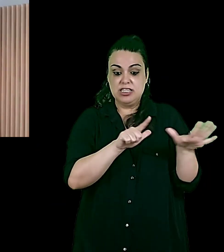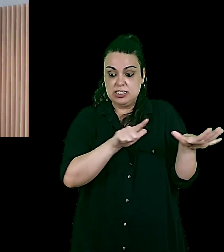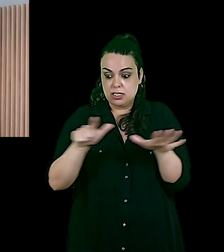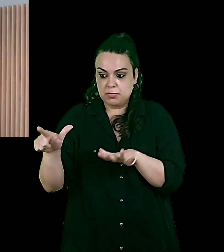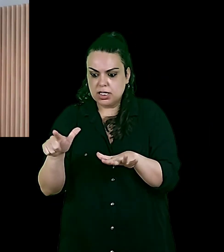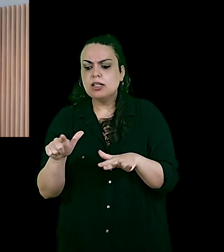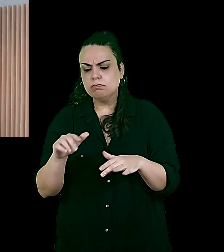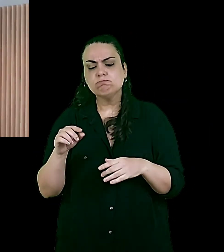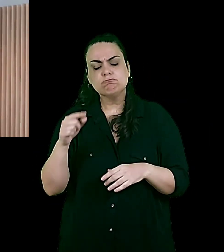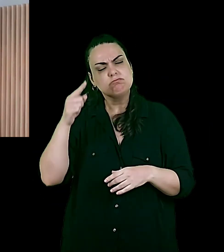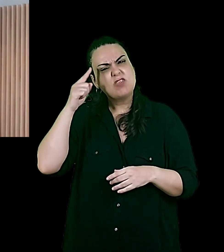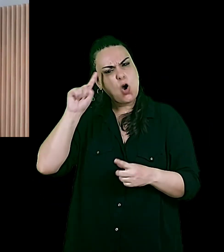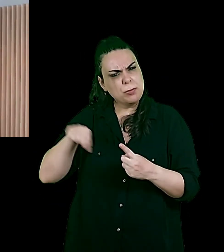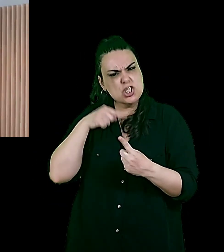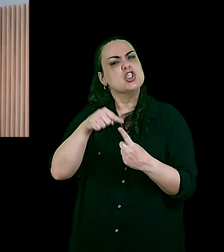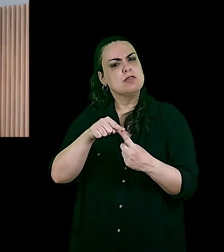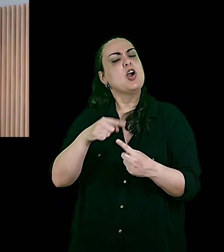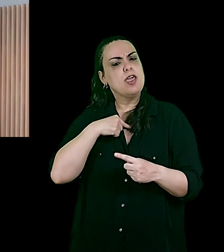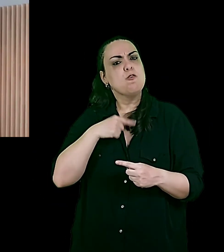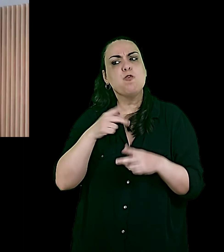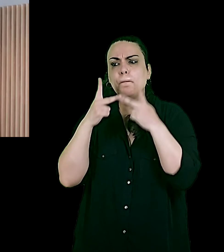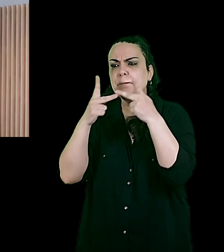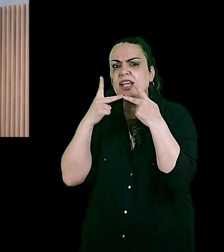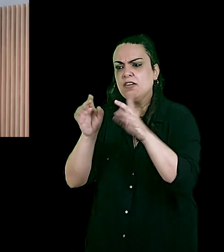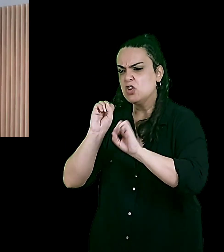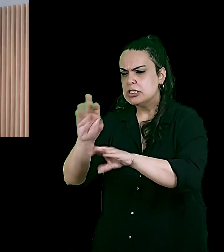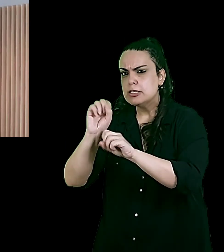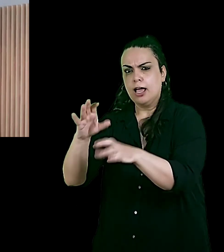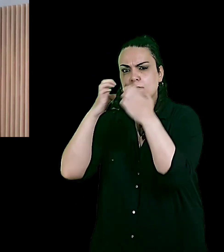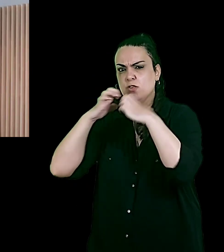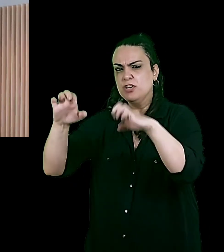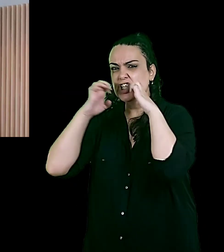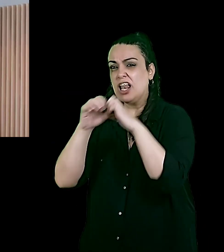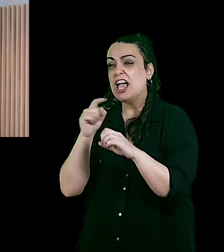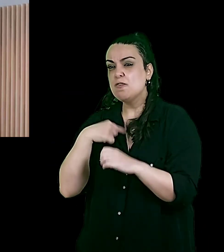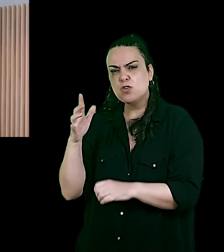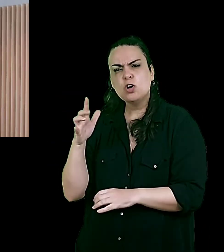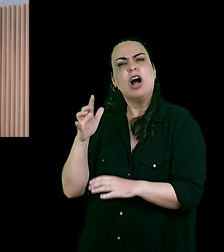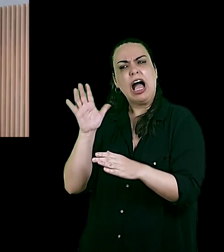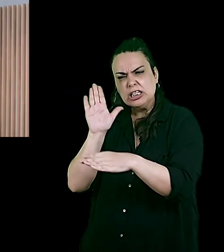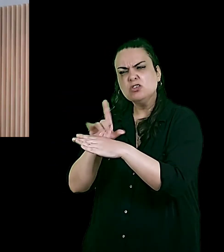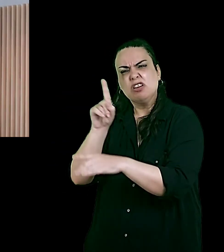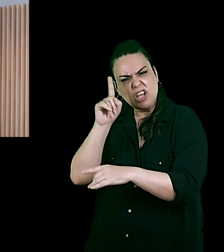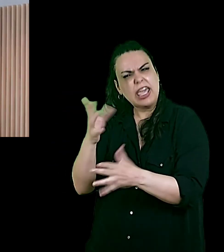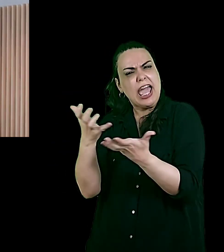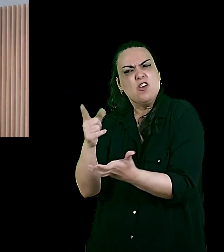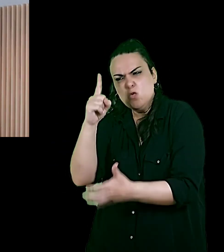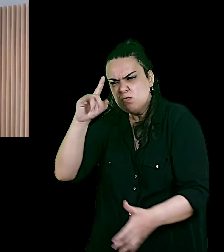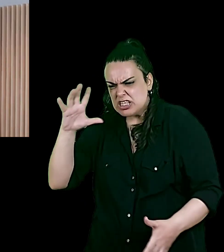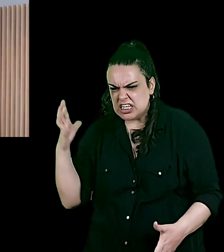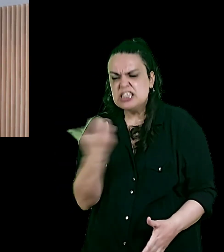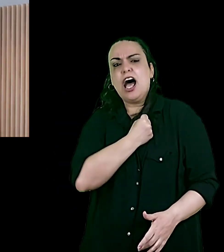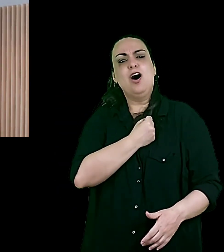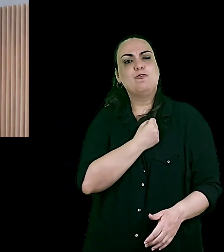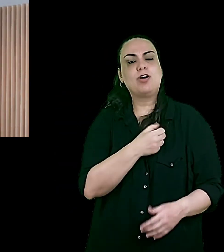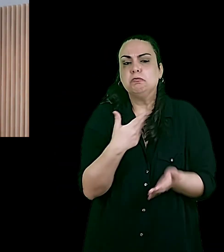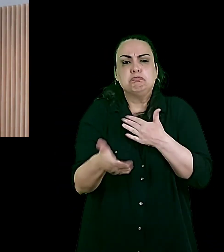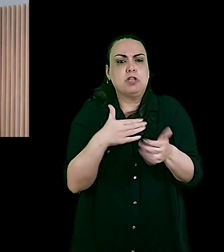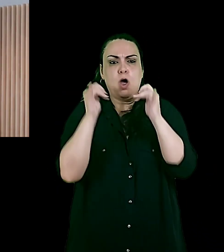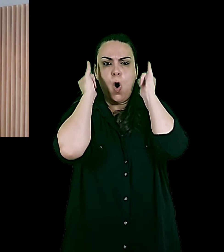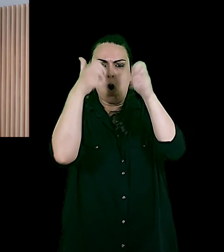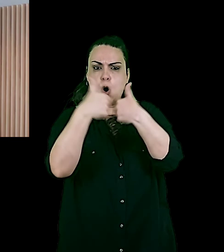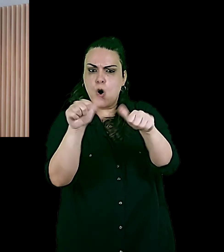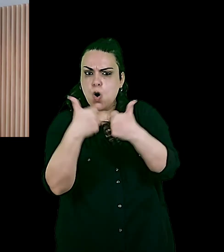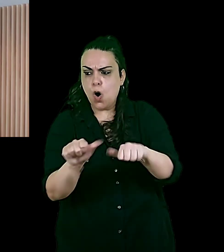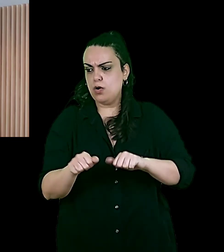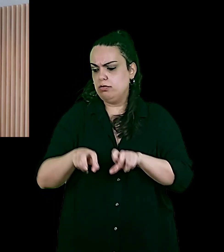naquela semana uma meta. Eu vou pregar para alguém, eu vou ganhar uma alma para Jesus essa semana. Eu não sei se vai ser sentado do lado